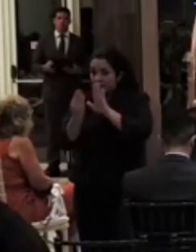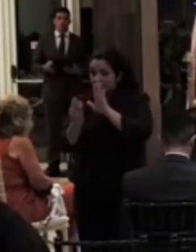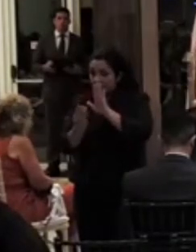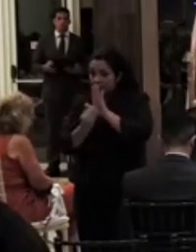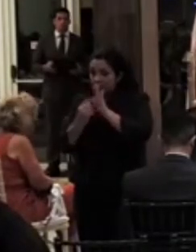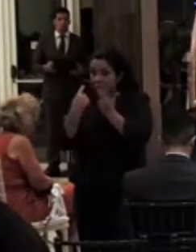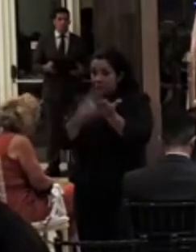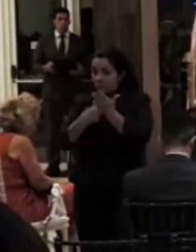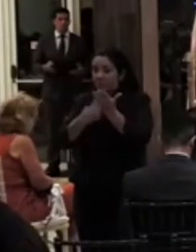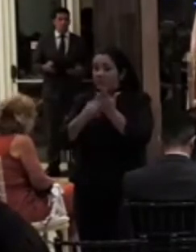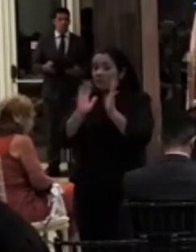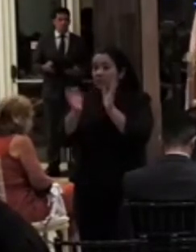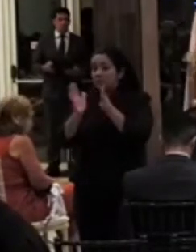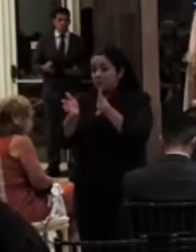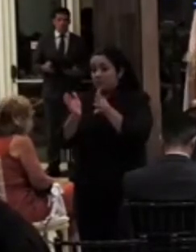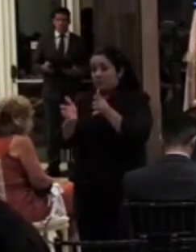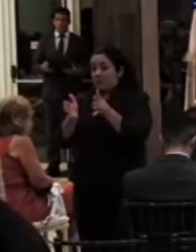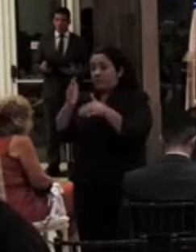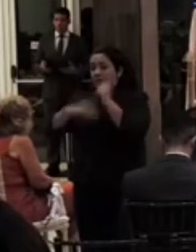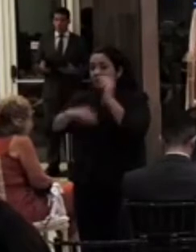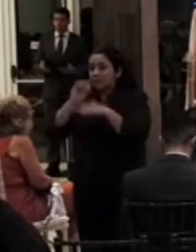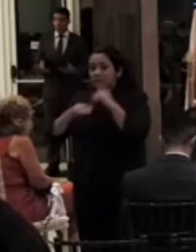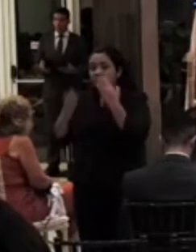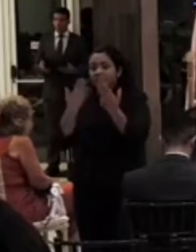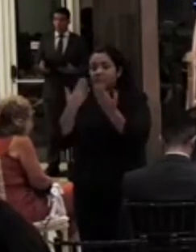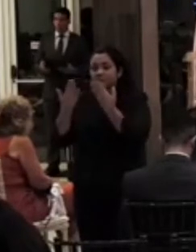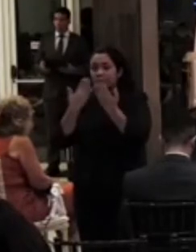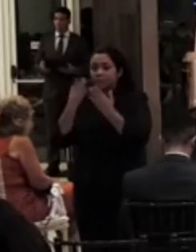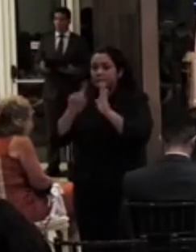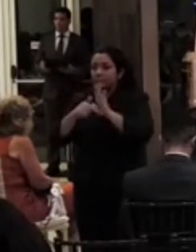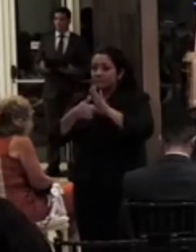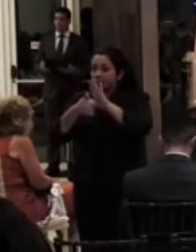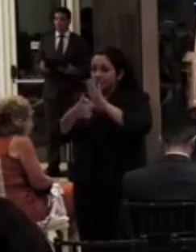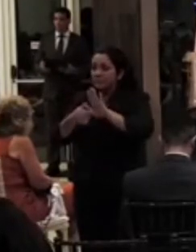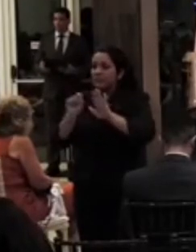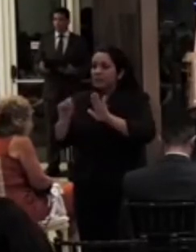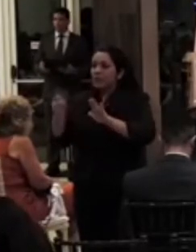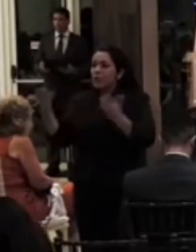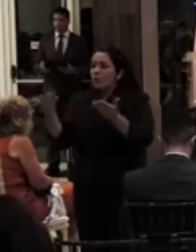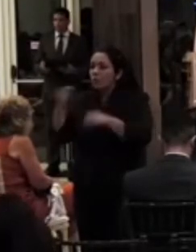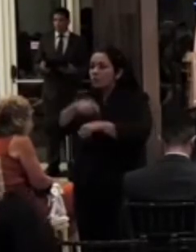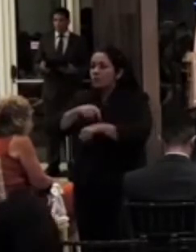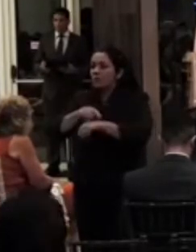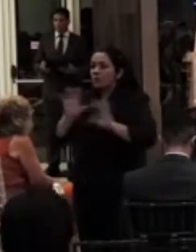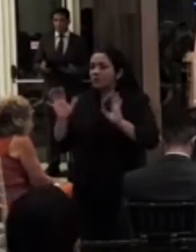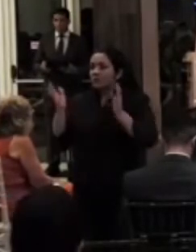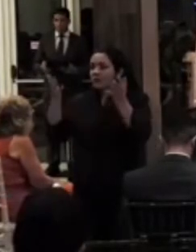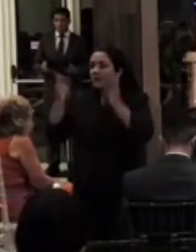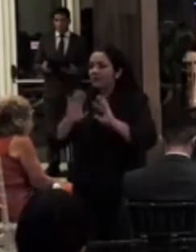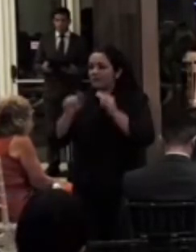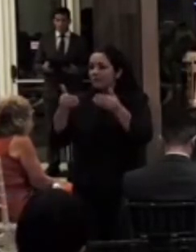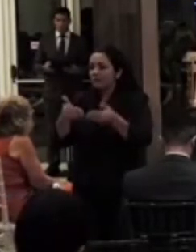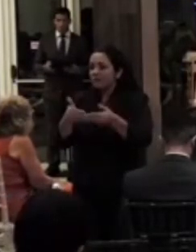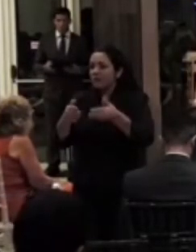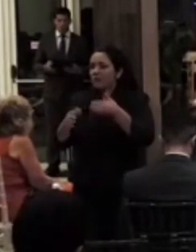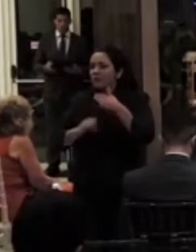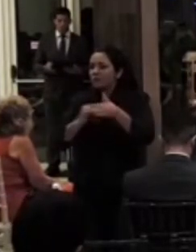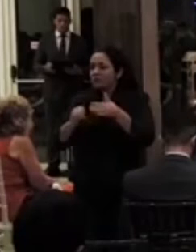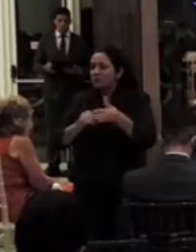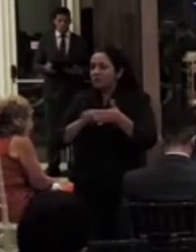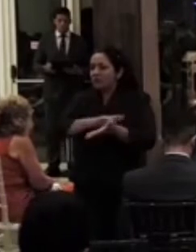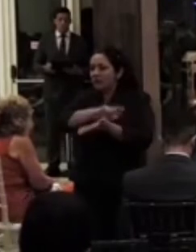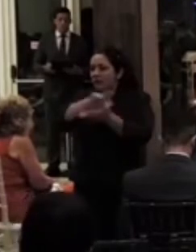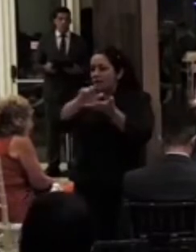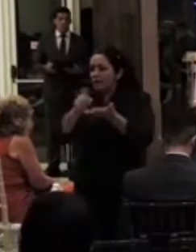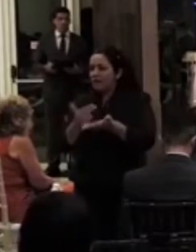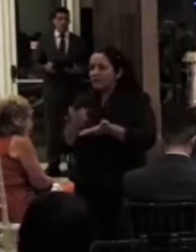profissional. Destaco também a presença neste ato solene do Fórum de Entidades Nacionais da Psicologia